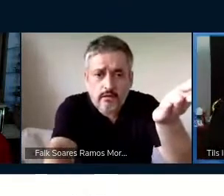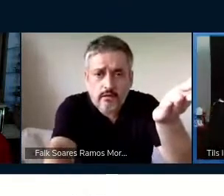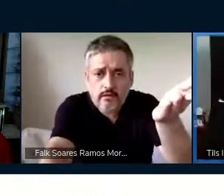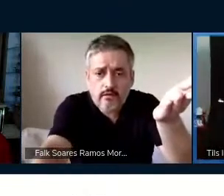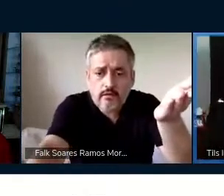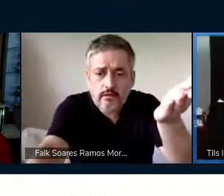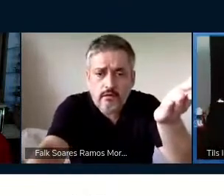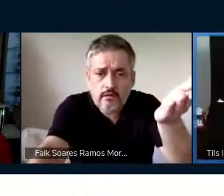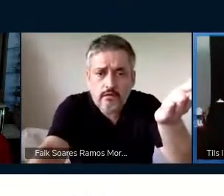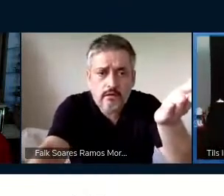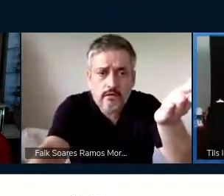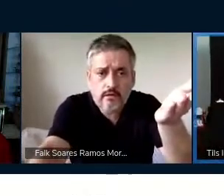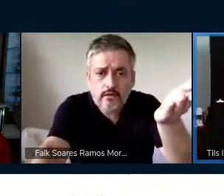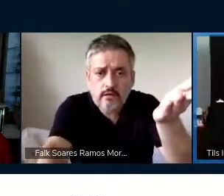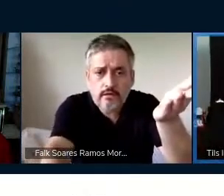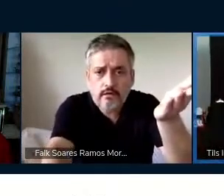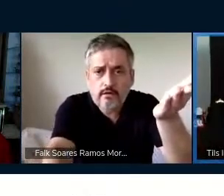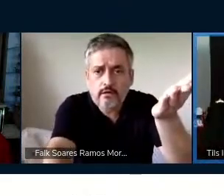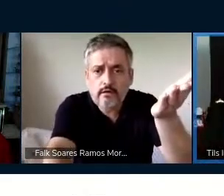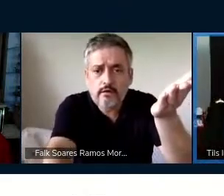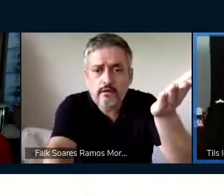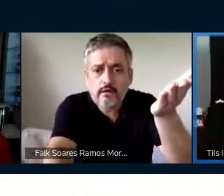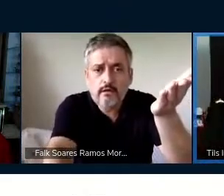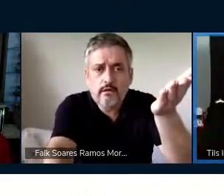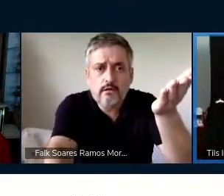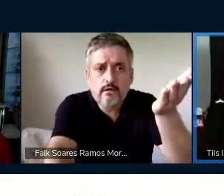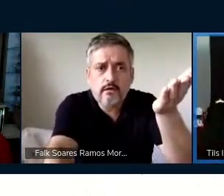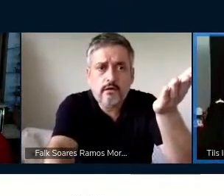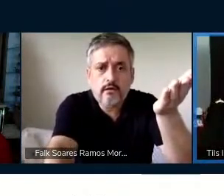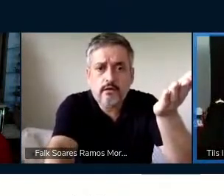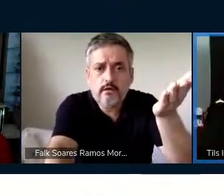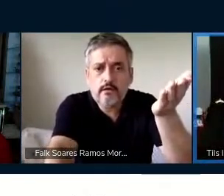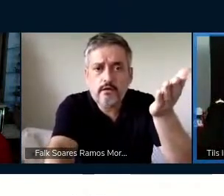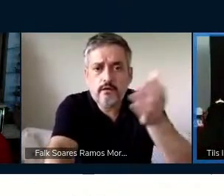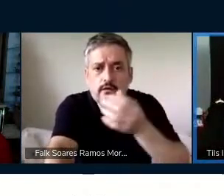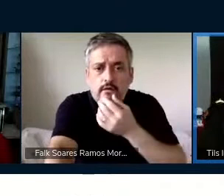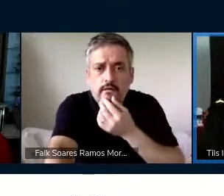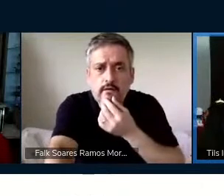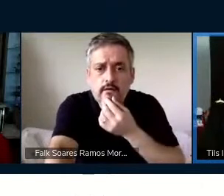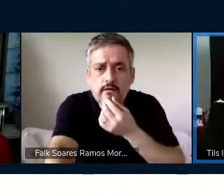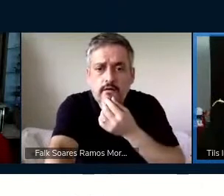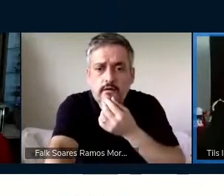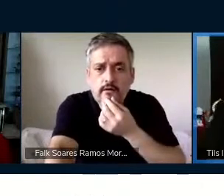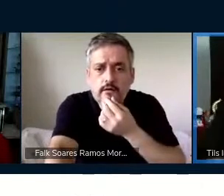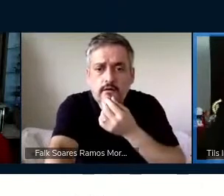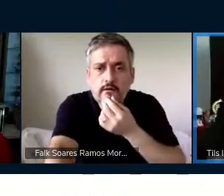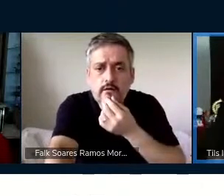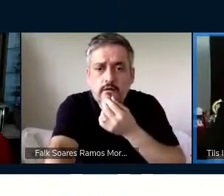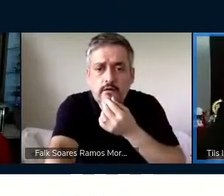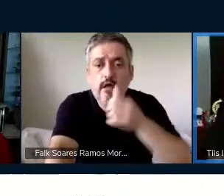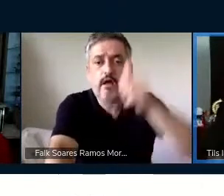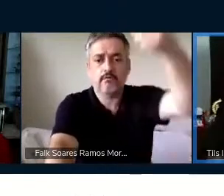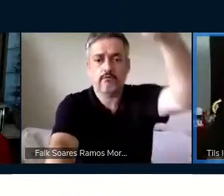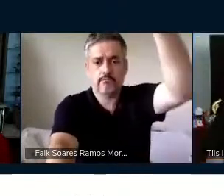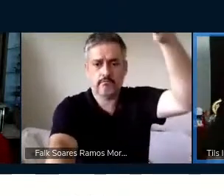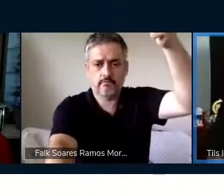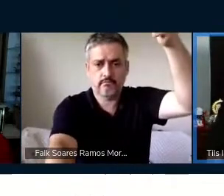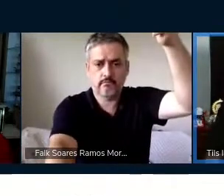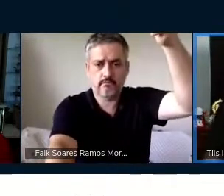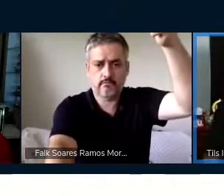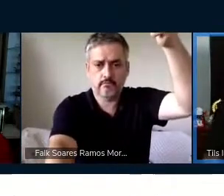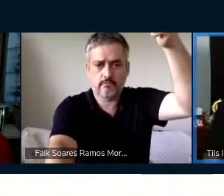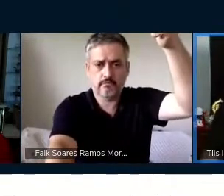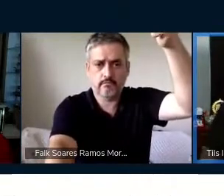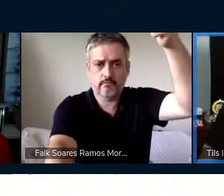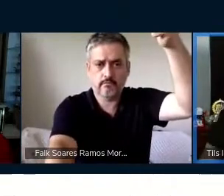É, ele está tentando achar aqui, eu acho que não está aparecendo para ele, não está aparecendo para ele ainda a questão dele ser apresentador. Ah,